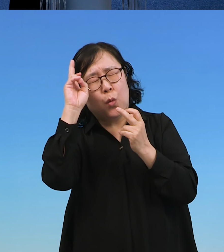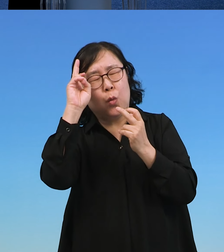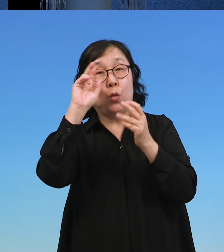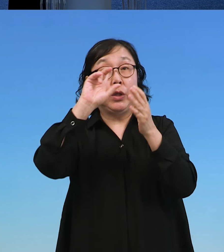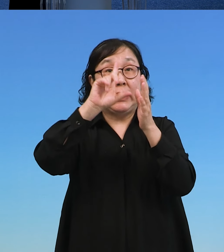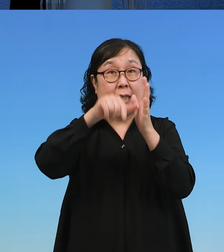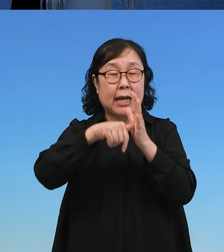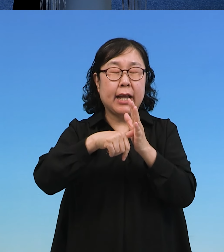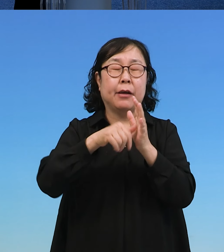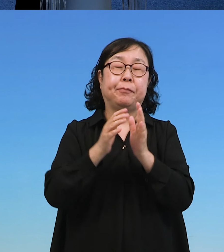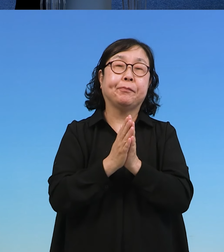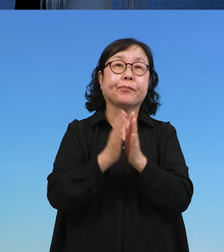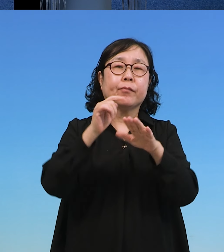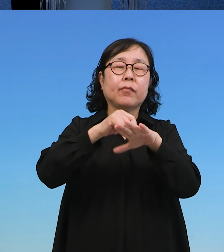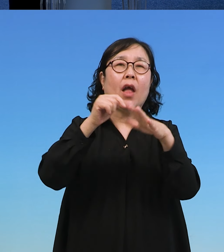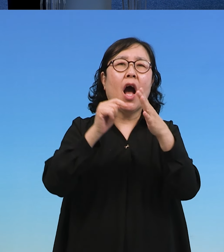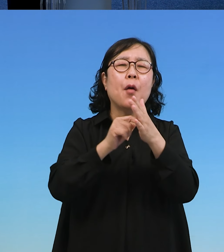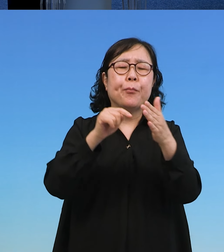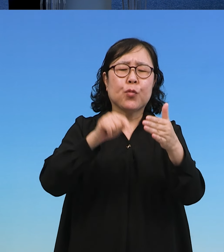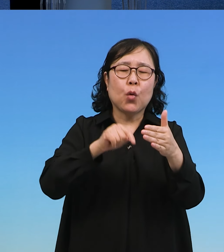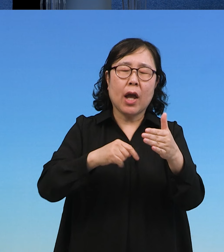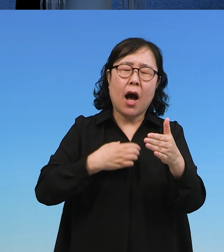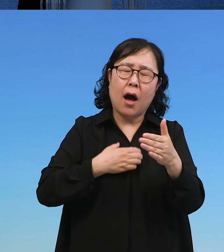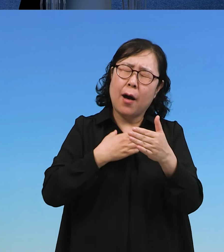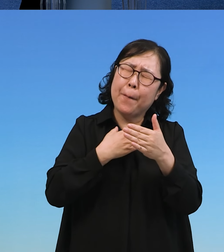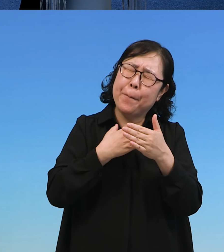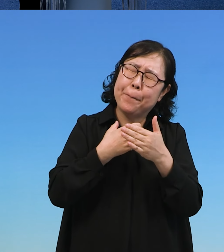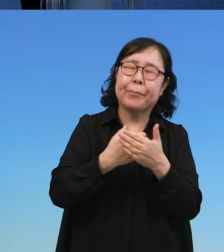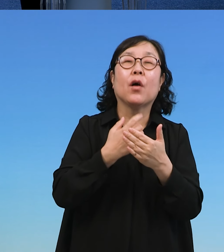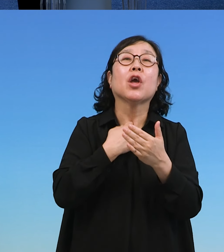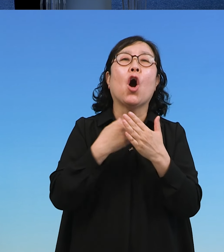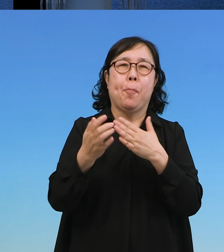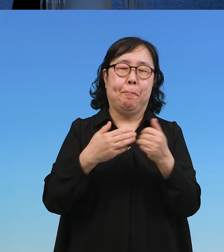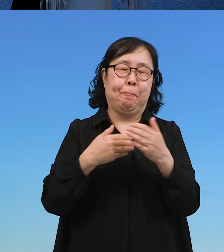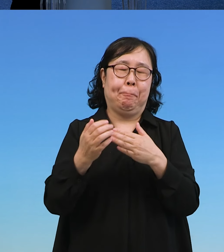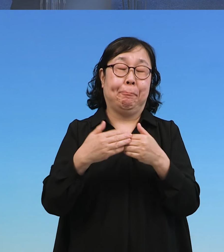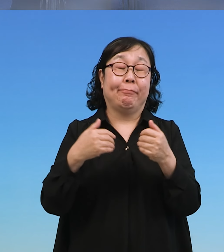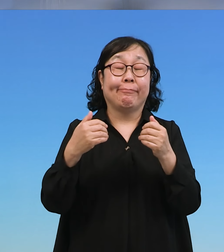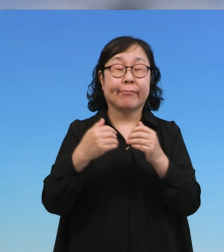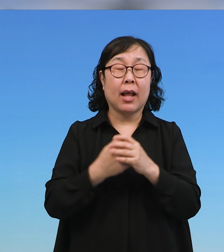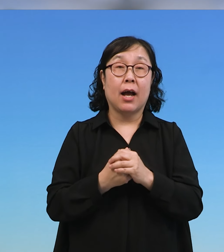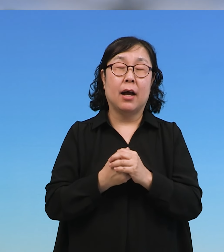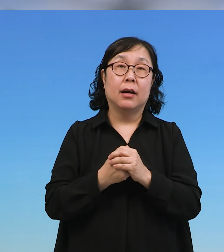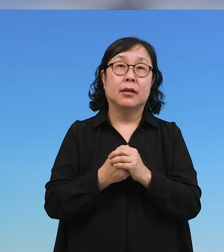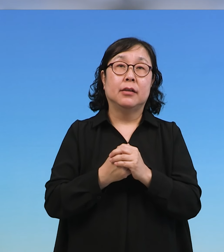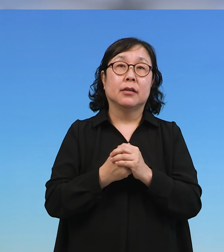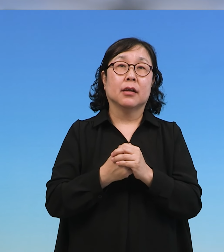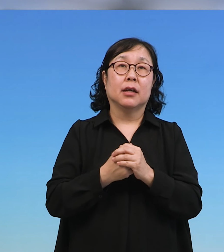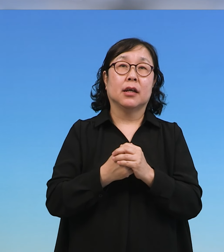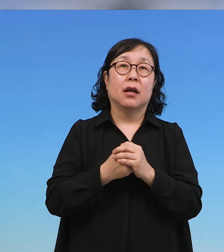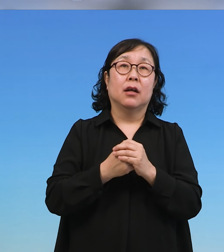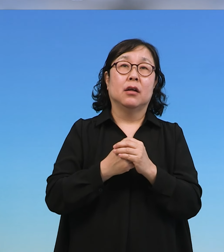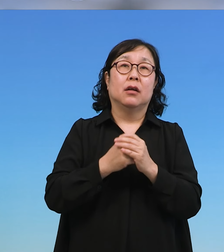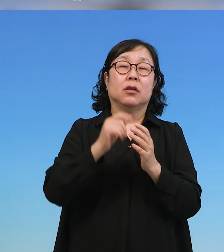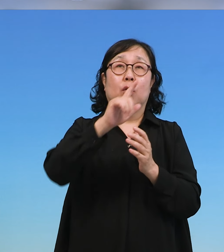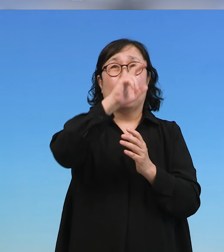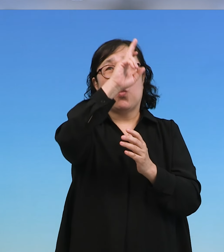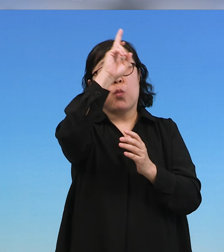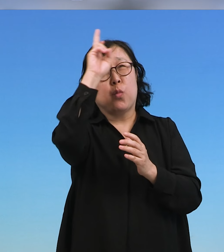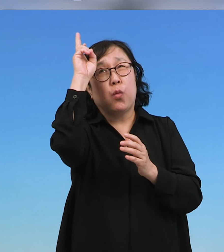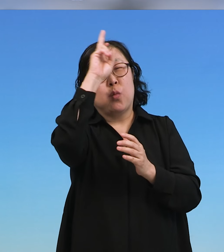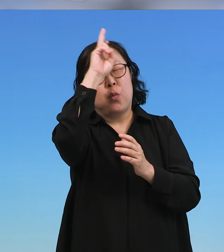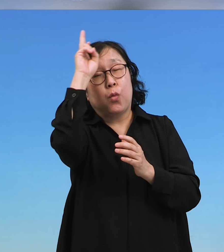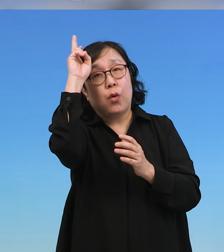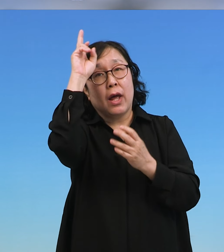시간에 굉장히 마음에 감동이 되는 경험을 했습니다. 이제 늦은 오후에 이제 해가 완전히 이제